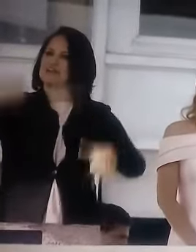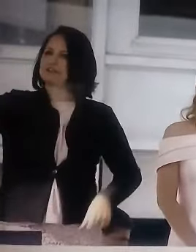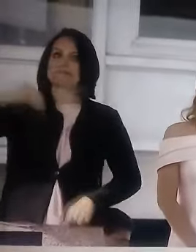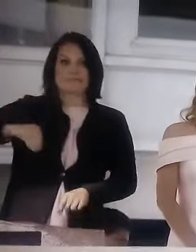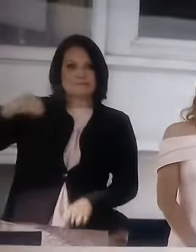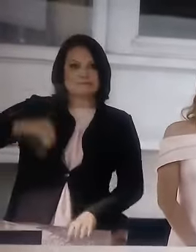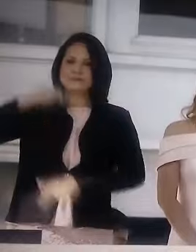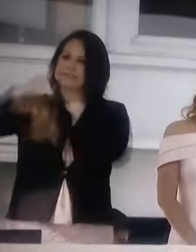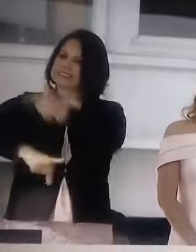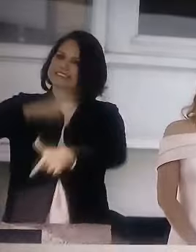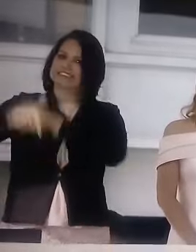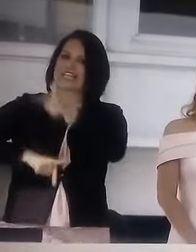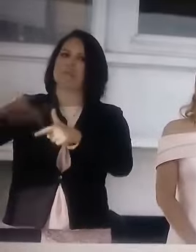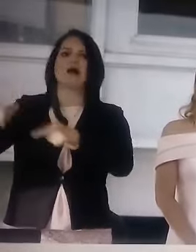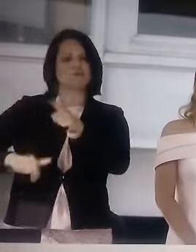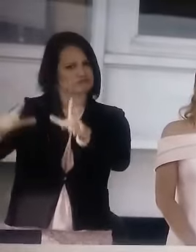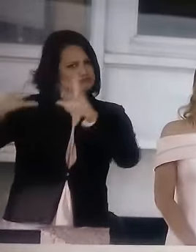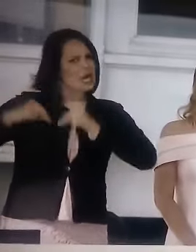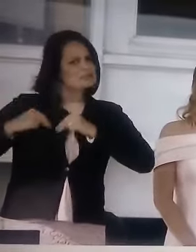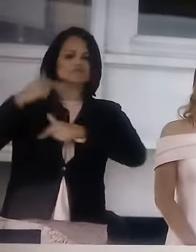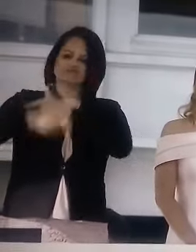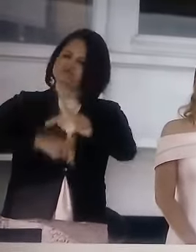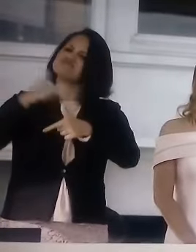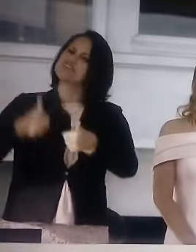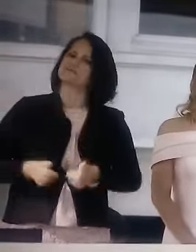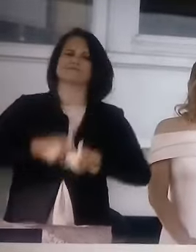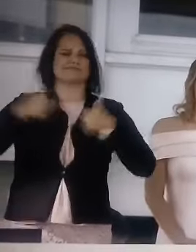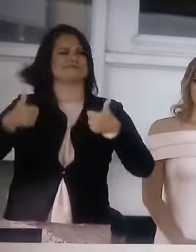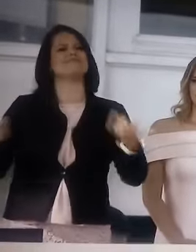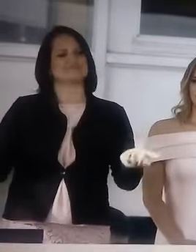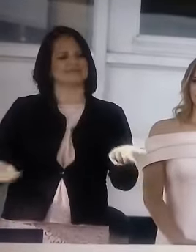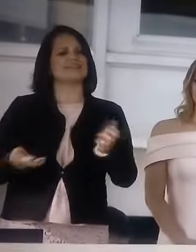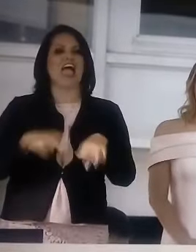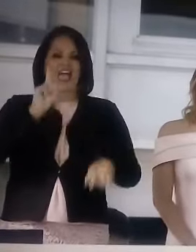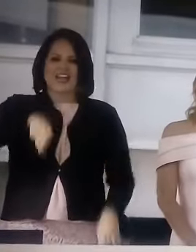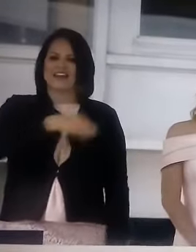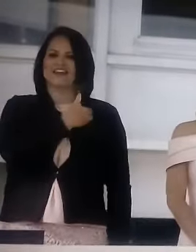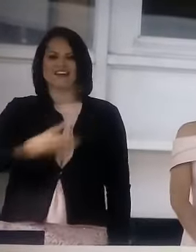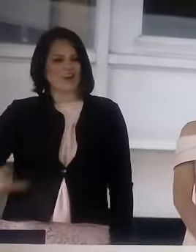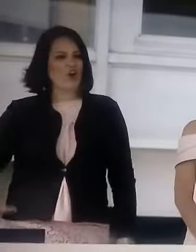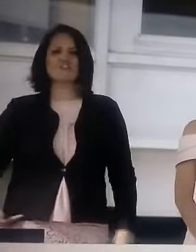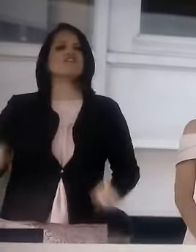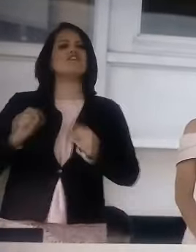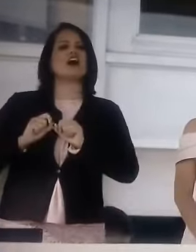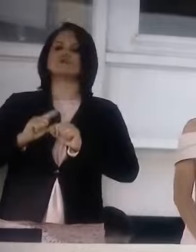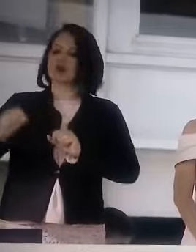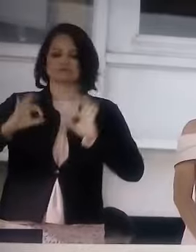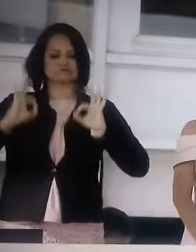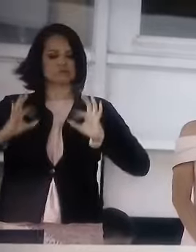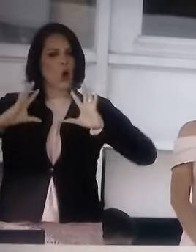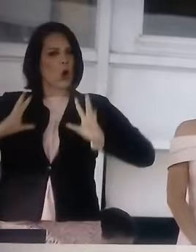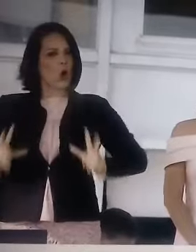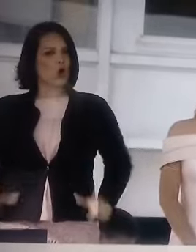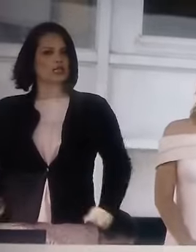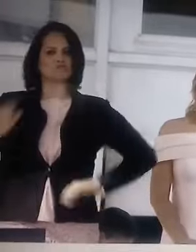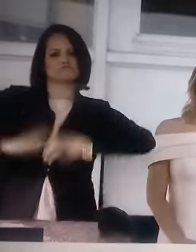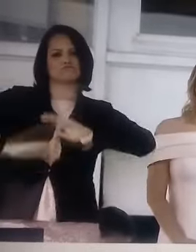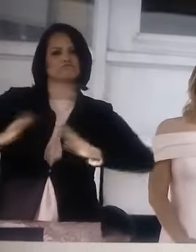usufruir do fruto do seu trabalho pela meritocracia. E ao governo cabe ser honesto e eficiente,